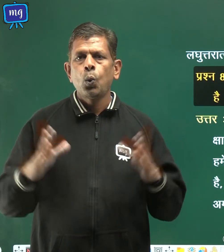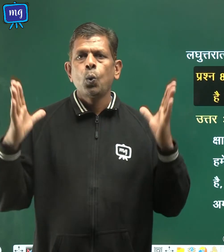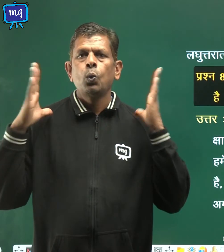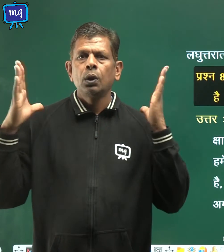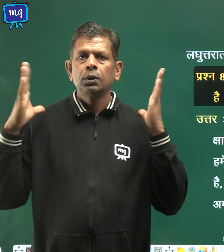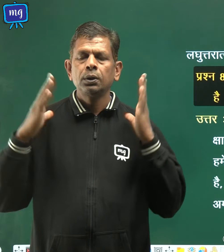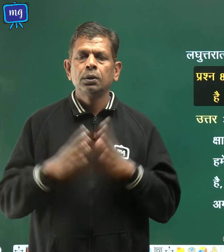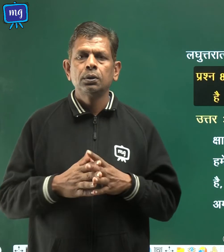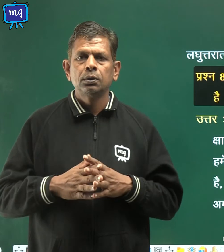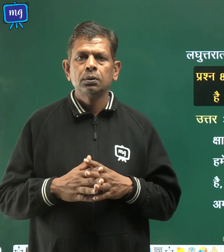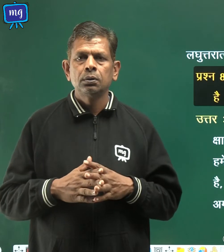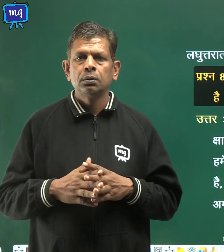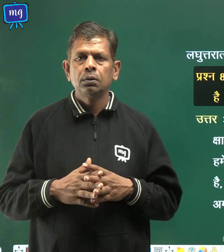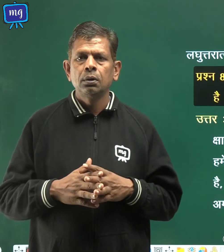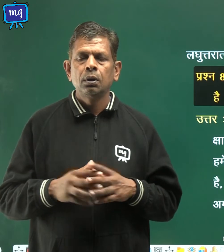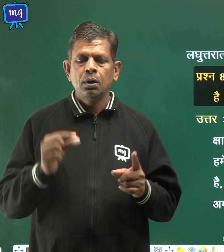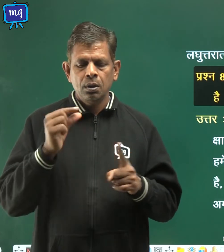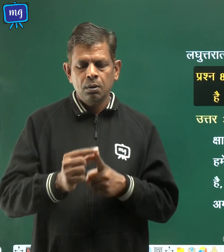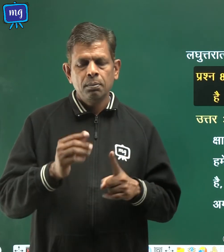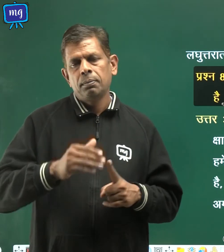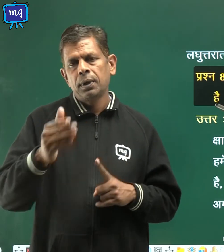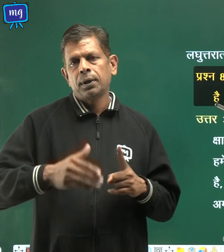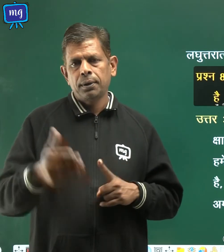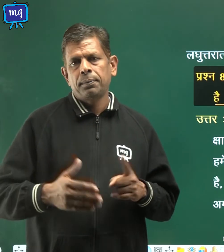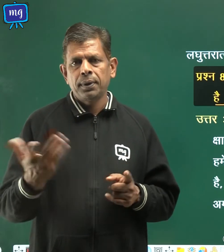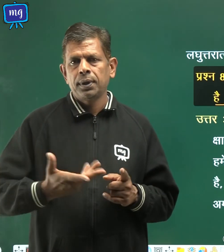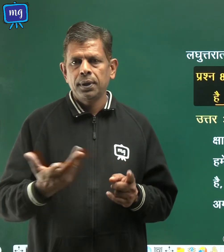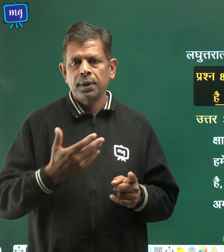उदासीनीकरण प्रक्रम क्या है?